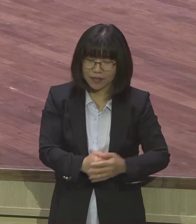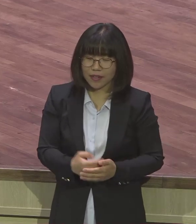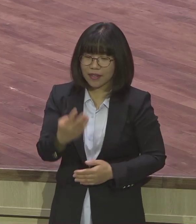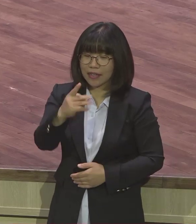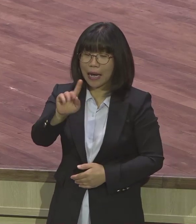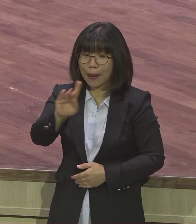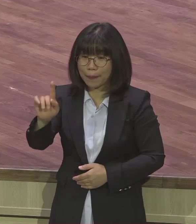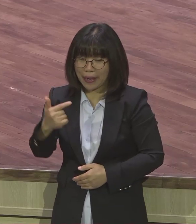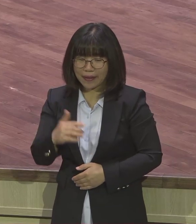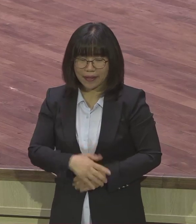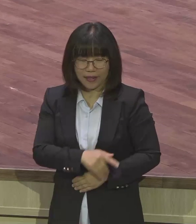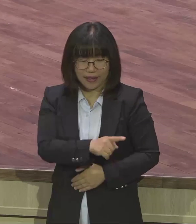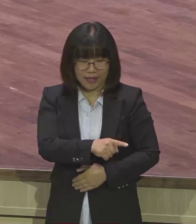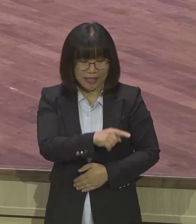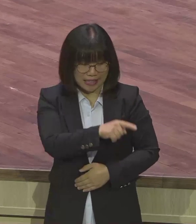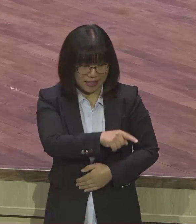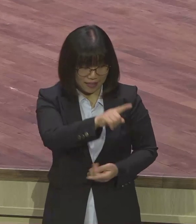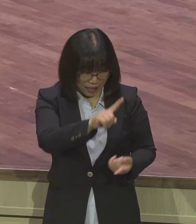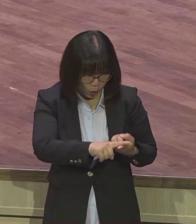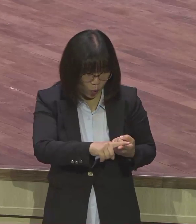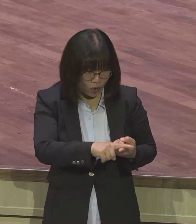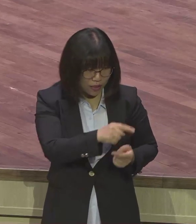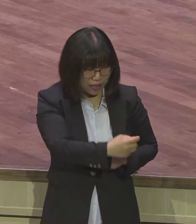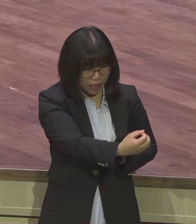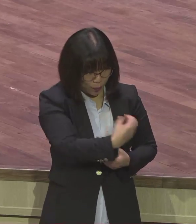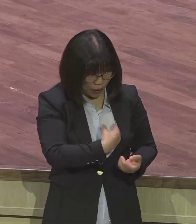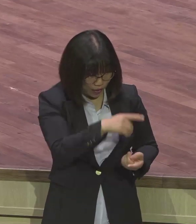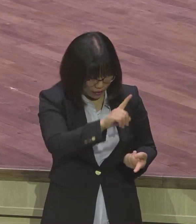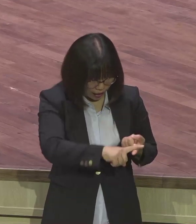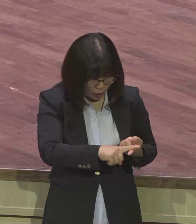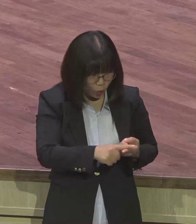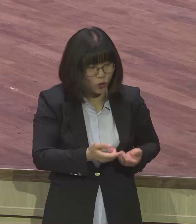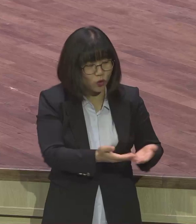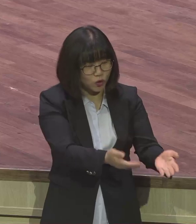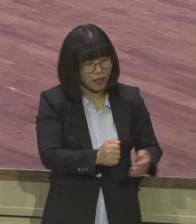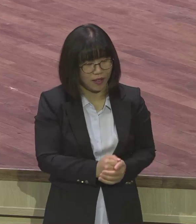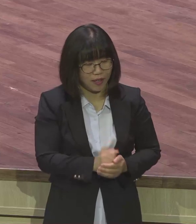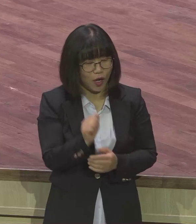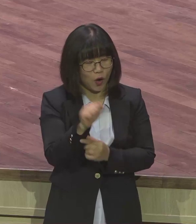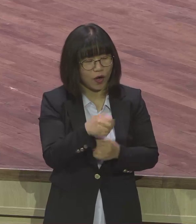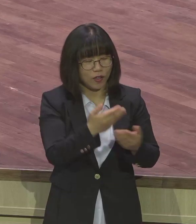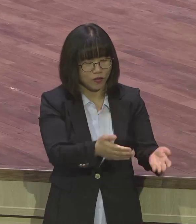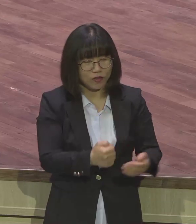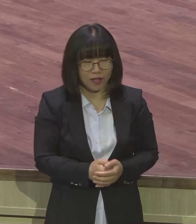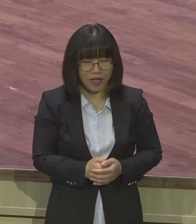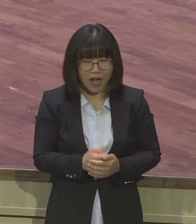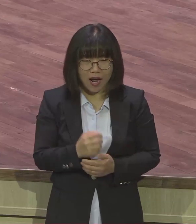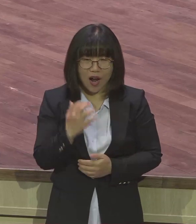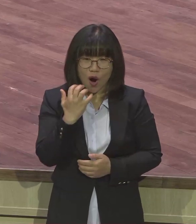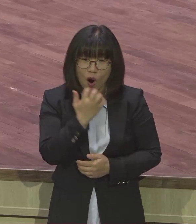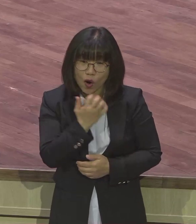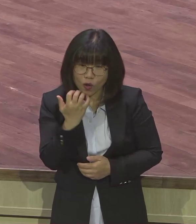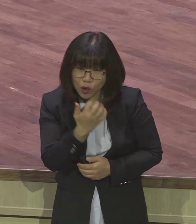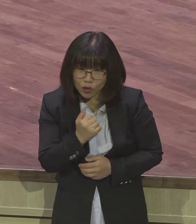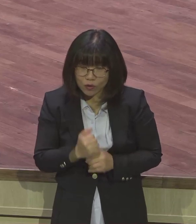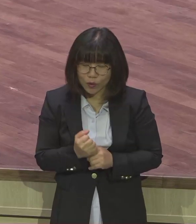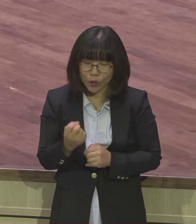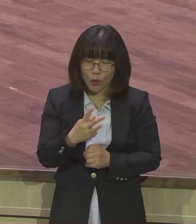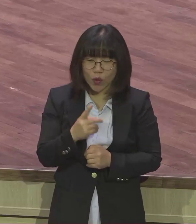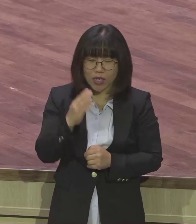라반이 이르되 내가 내 말대로 하리라. 그날에 그가 수염소 중 얼룩무늬 있는 것과 점 있는 것을